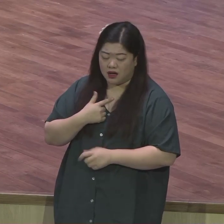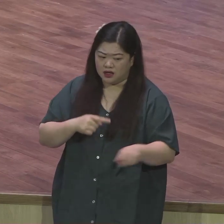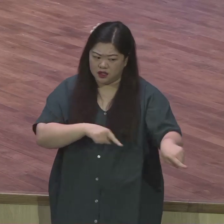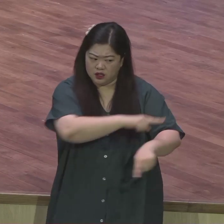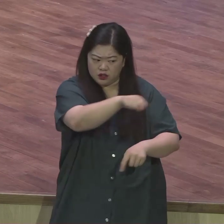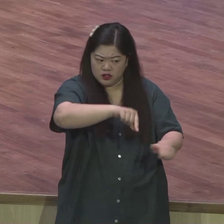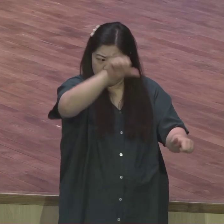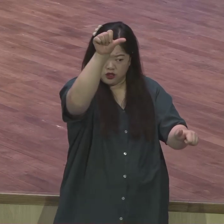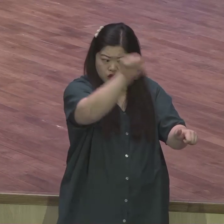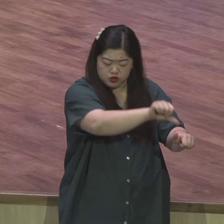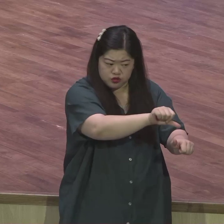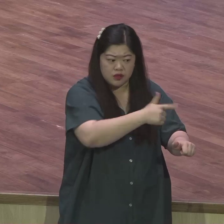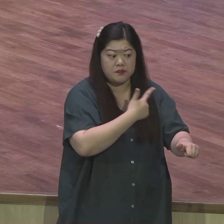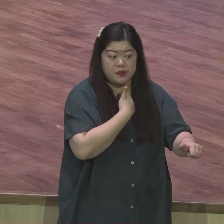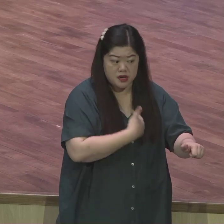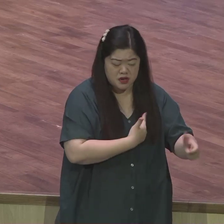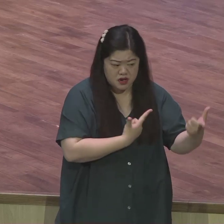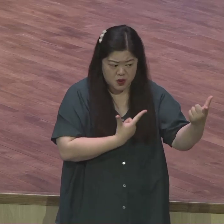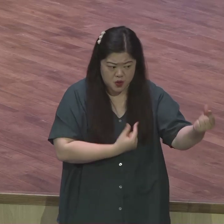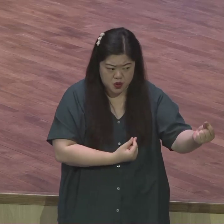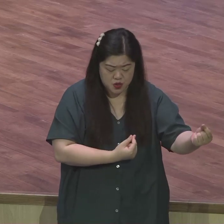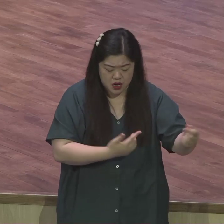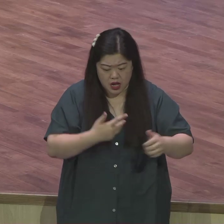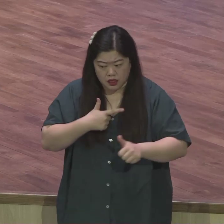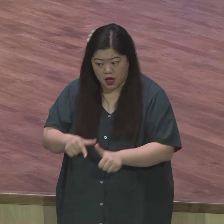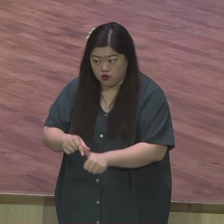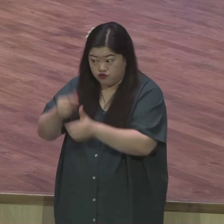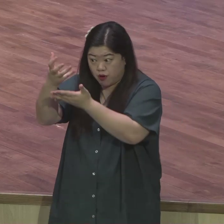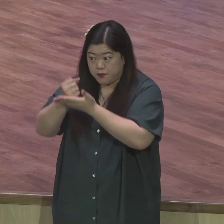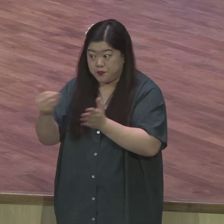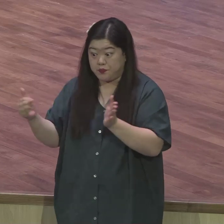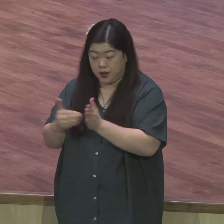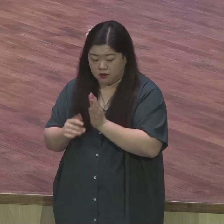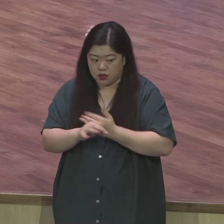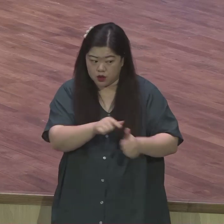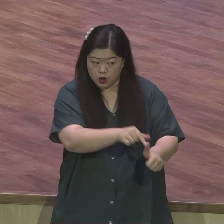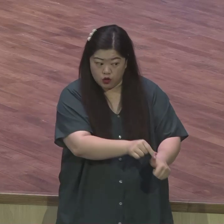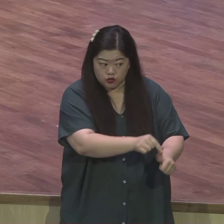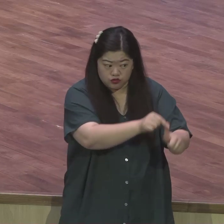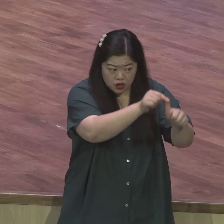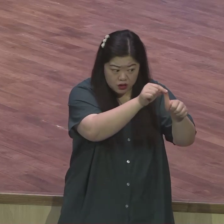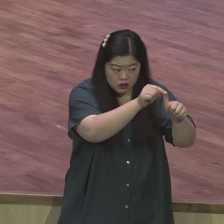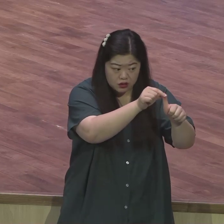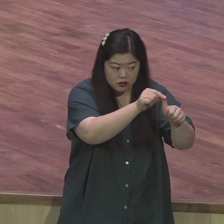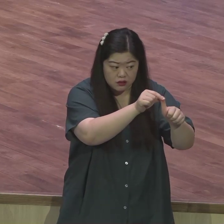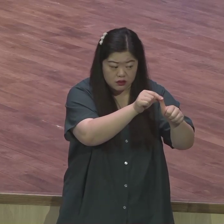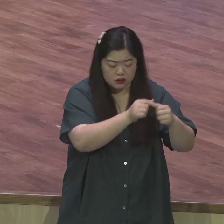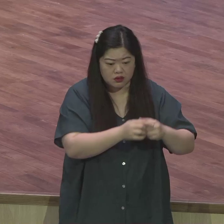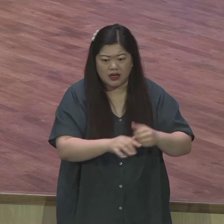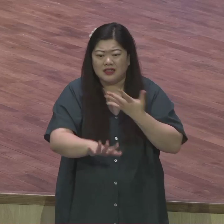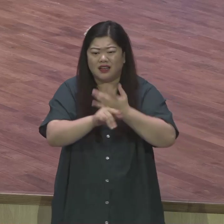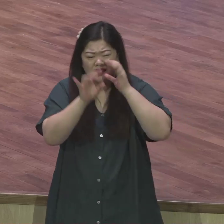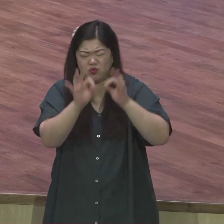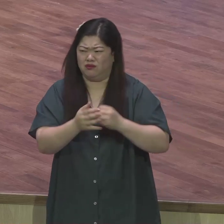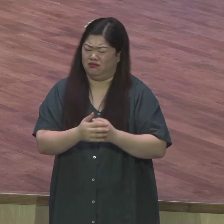자신이 저주를 저주받겠다는 것은 이해할 수 없는 것처럼 보이는 말씀입니다